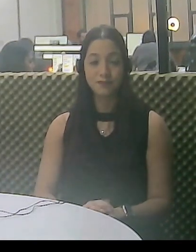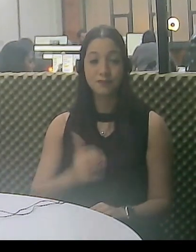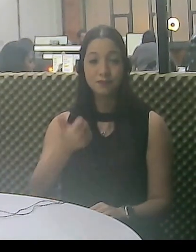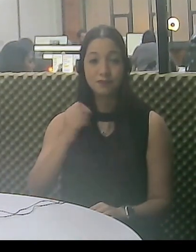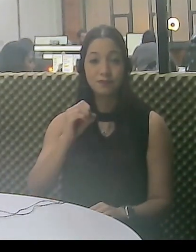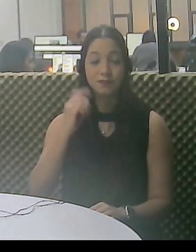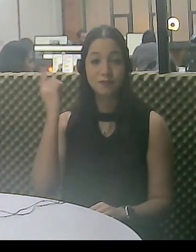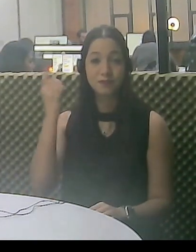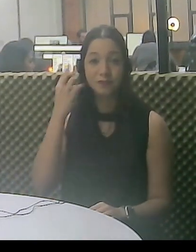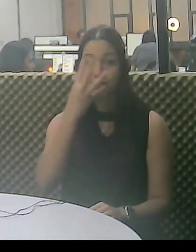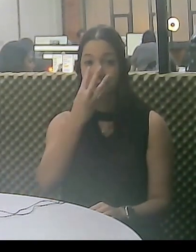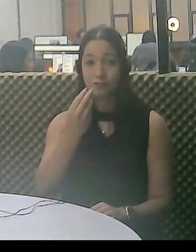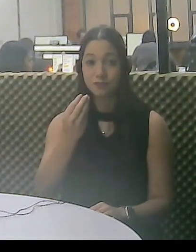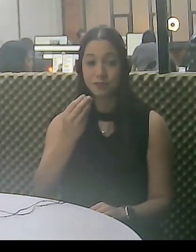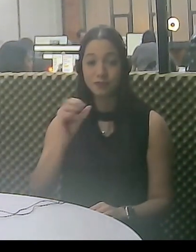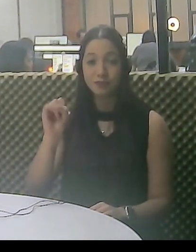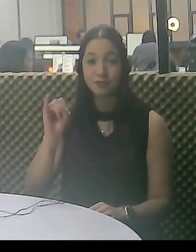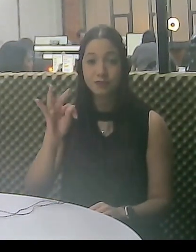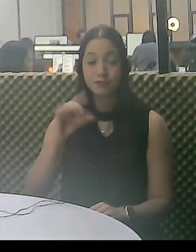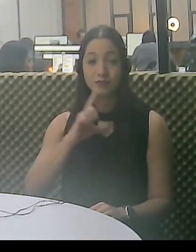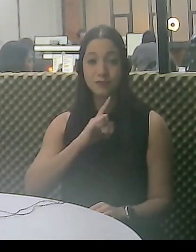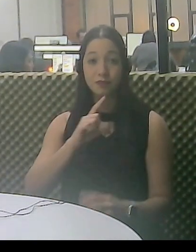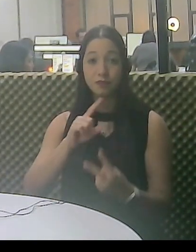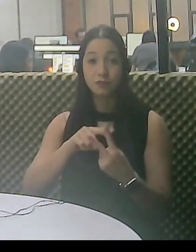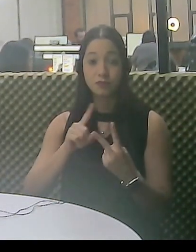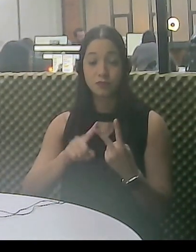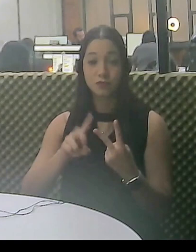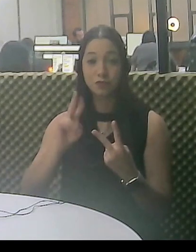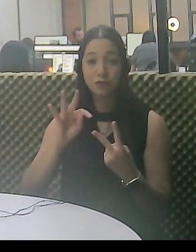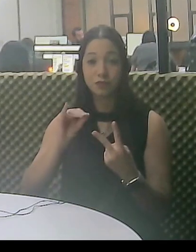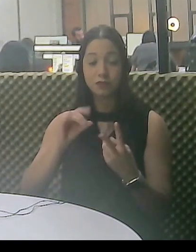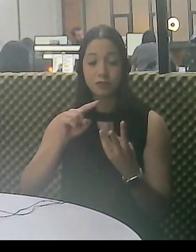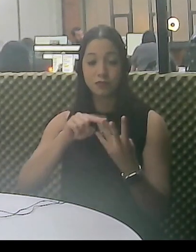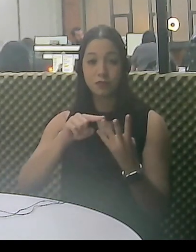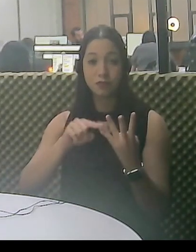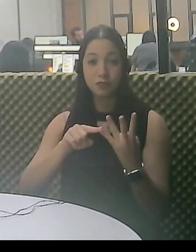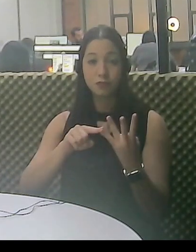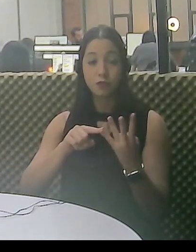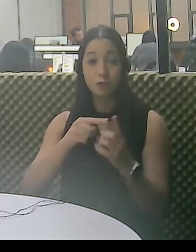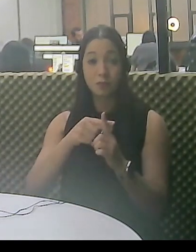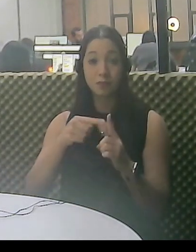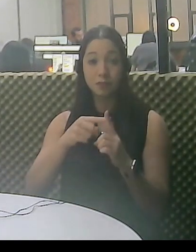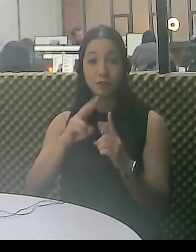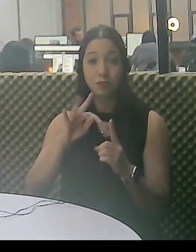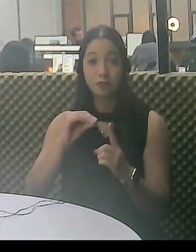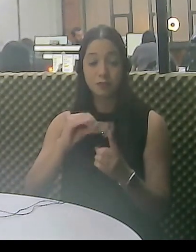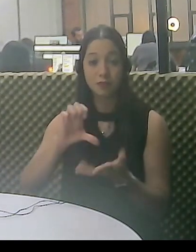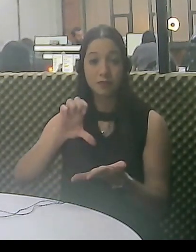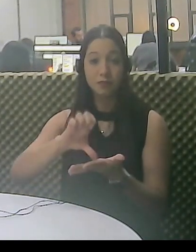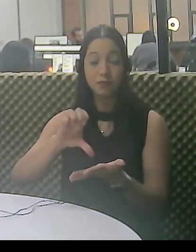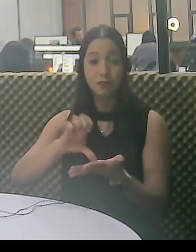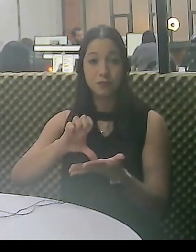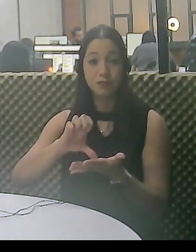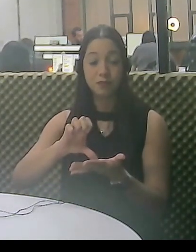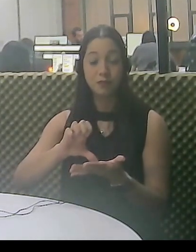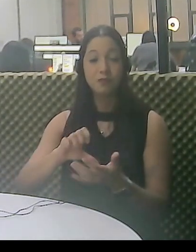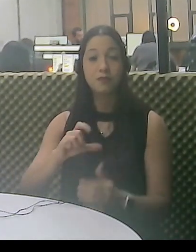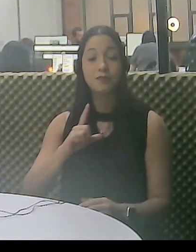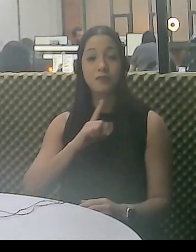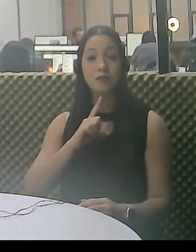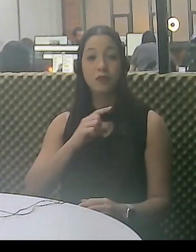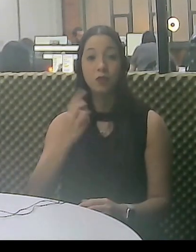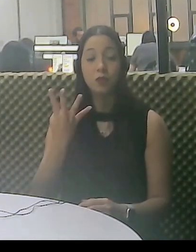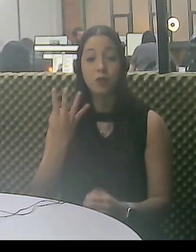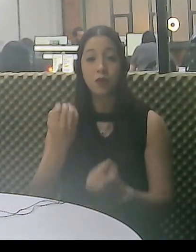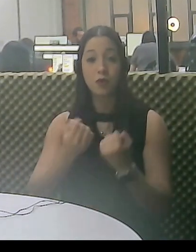ambulâncias, o SIAT recebeu 2 com UTI e outras 2 com semi-UTI. Já para a Central de Ambulâncias foram destinadas 4